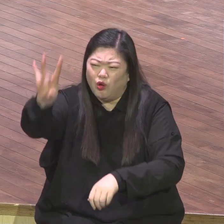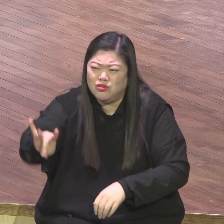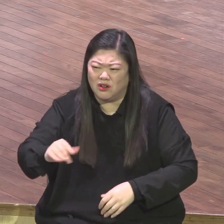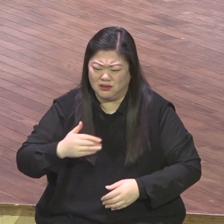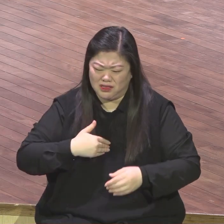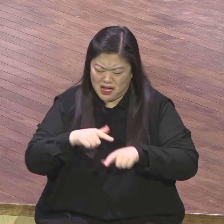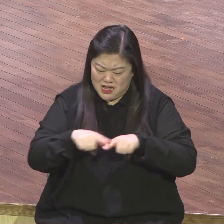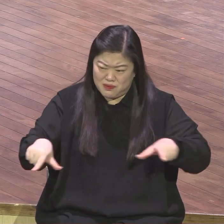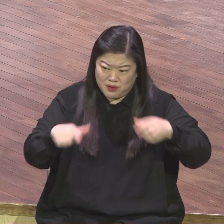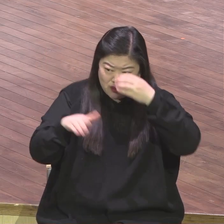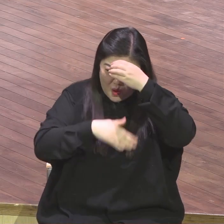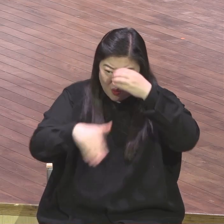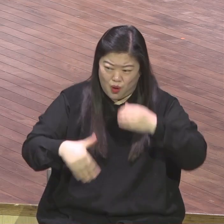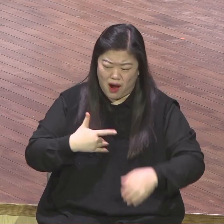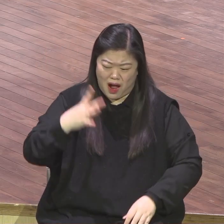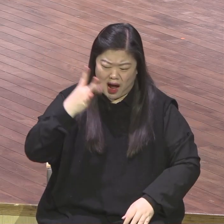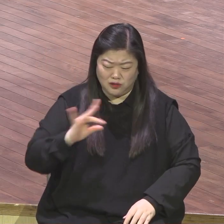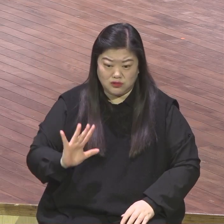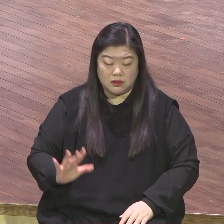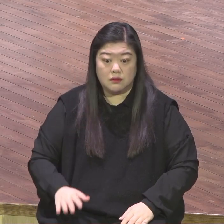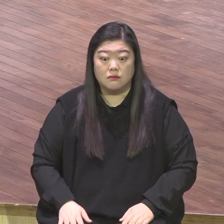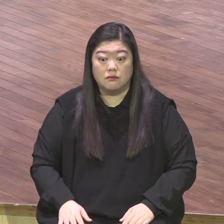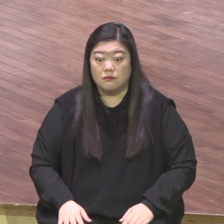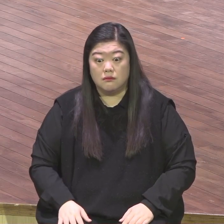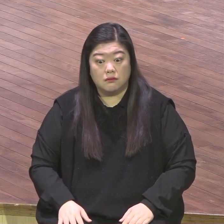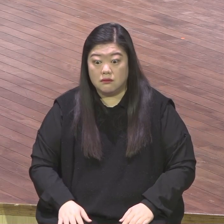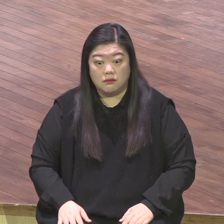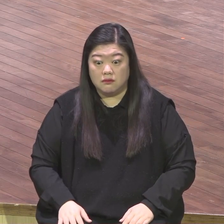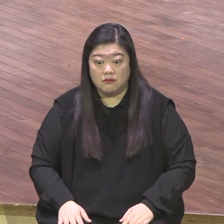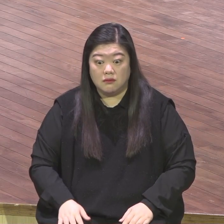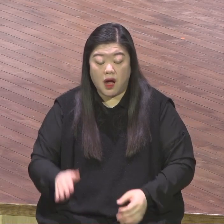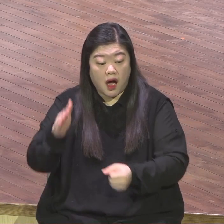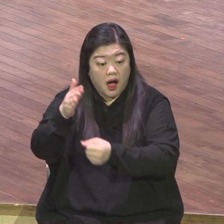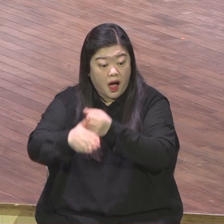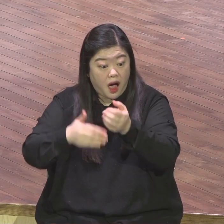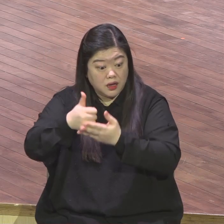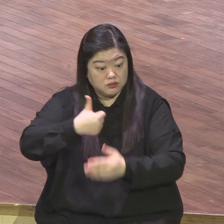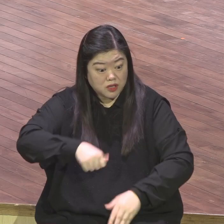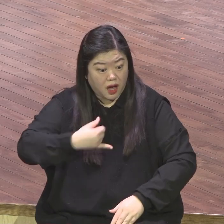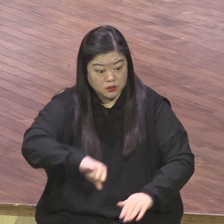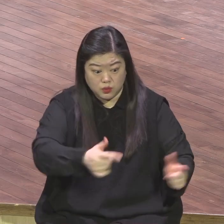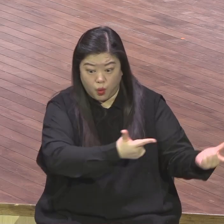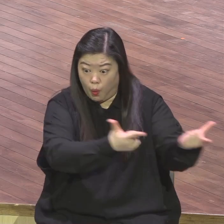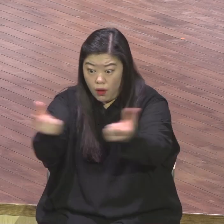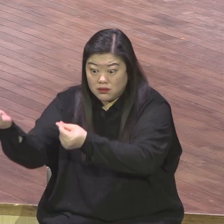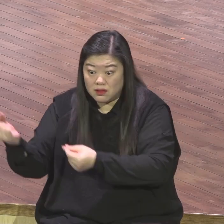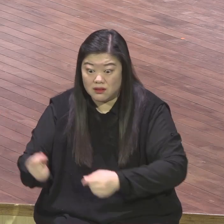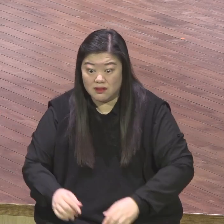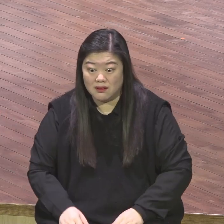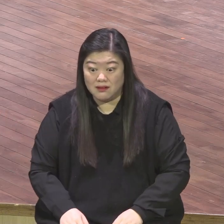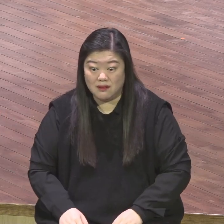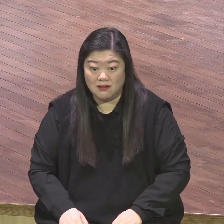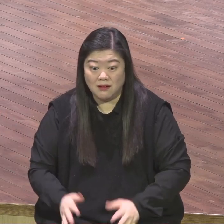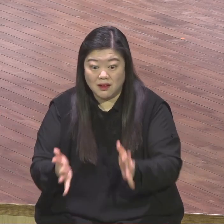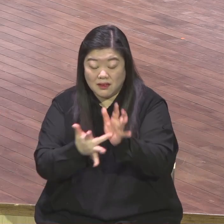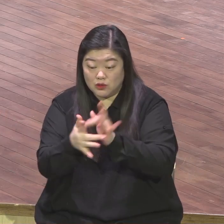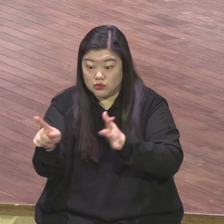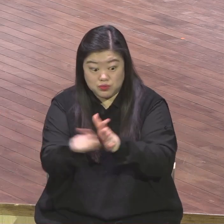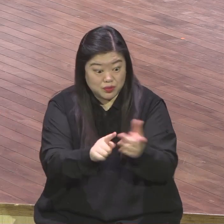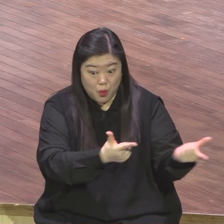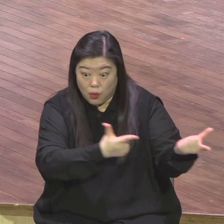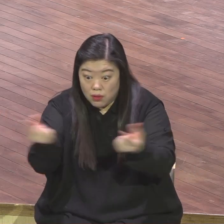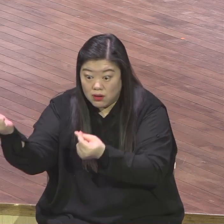누구, 누굽니까? 다 그리스도 안에 하나님의 자녀지. 똑같은 성령 안에서, 똑같은 예수 그리스도를